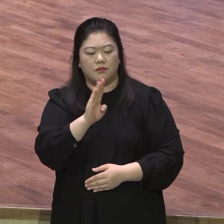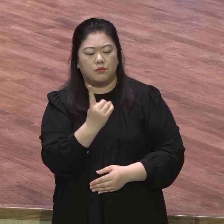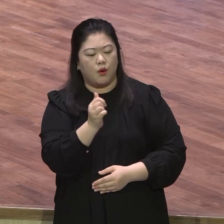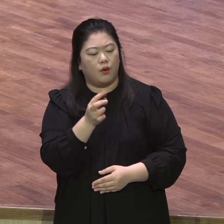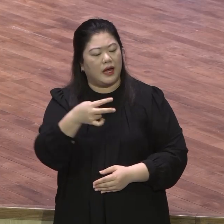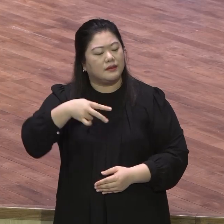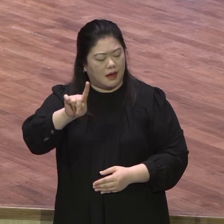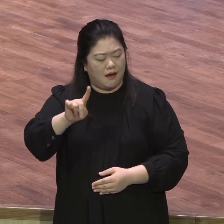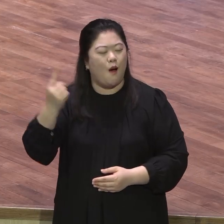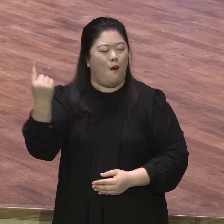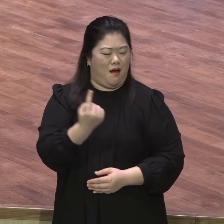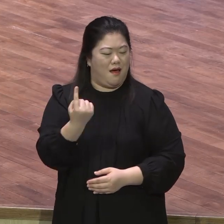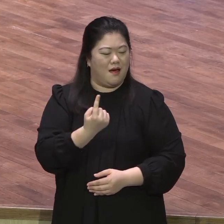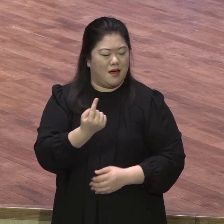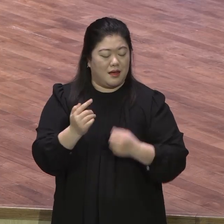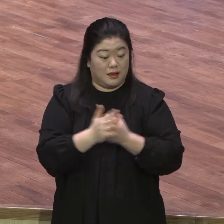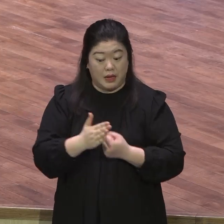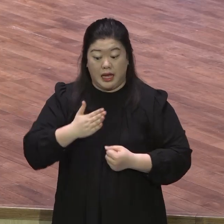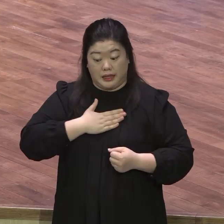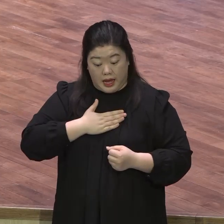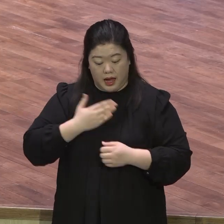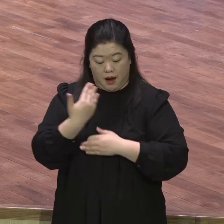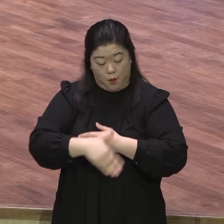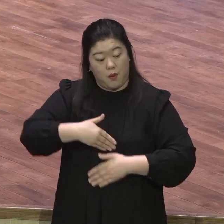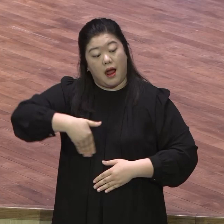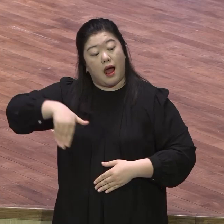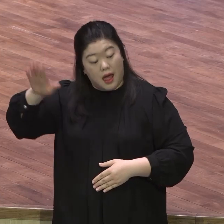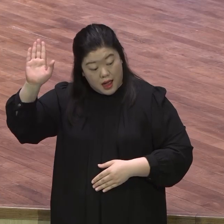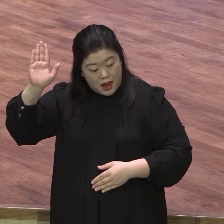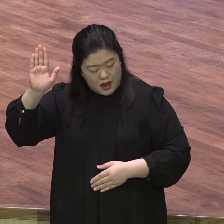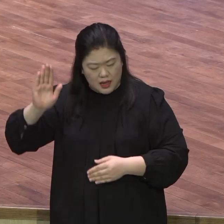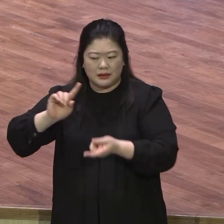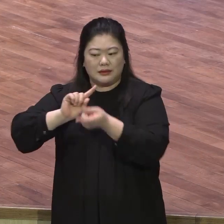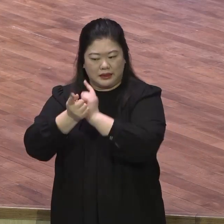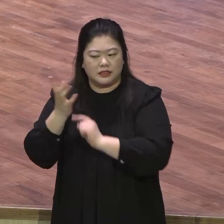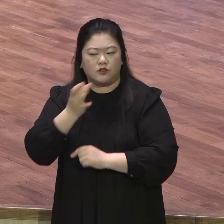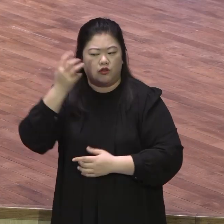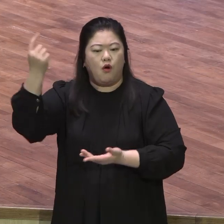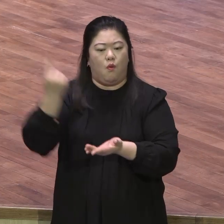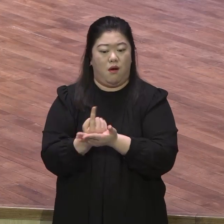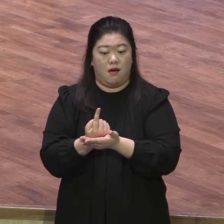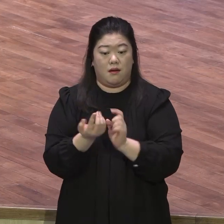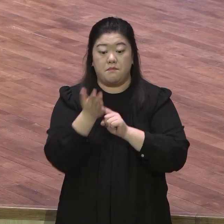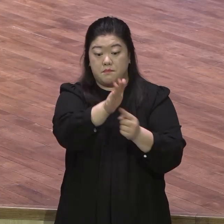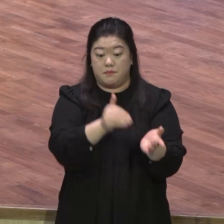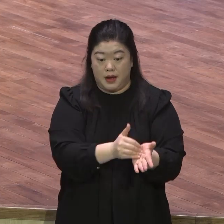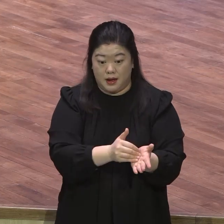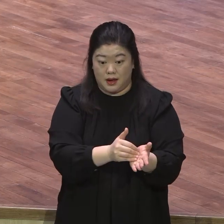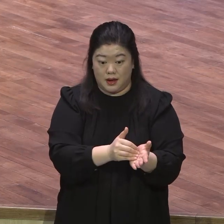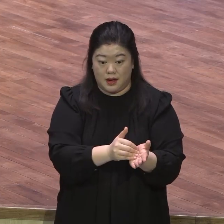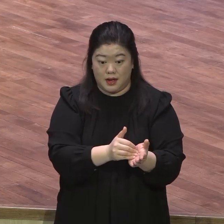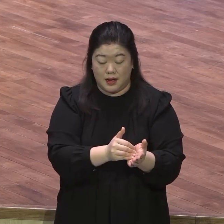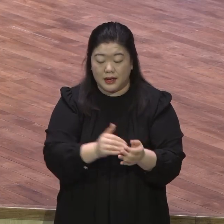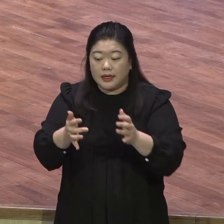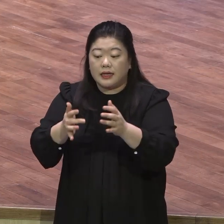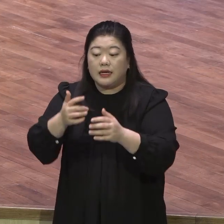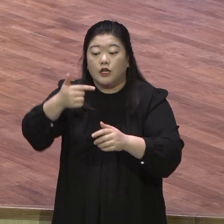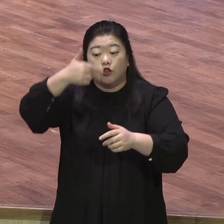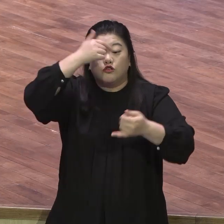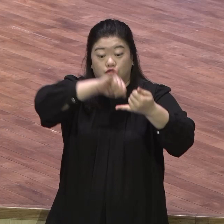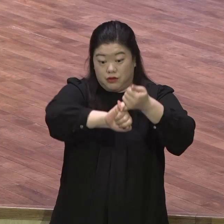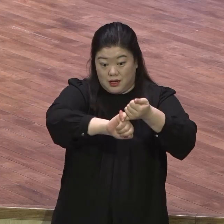성령이 보내셨어요. 구약시대 때는요. 성령 계셨어. 성령 하나님이 있었는데 성령 하나님이 오셨다가 가셨다 그랬어요.